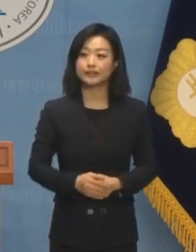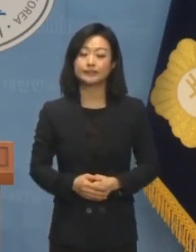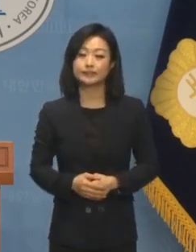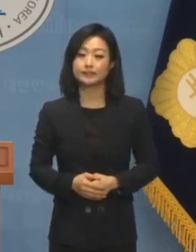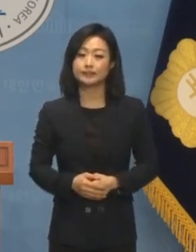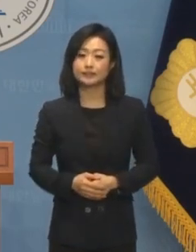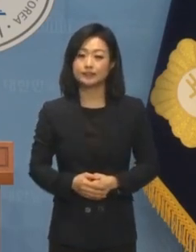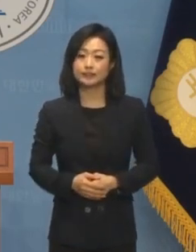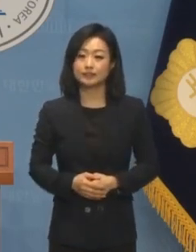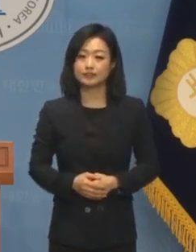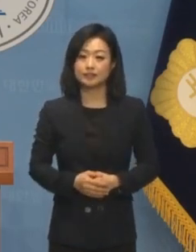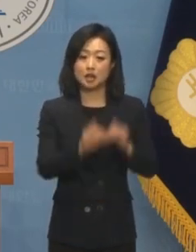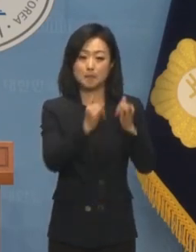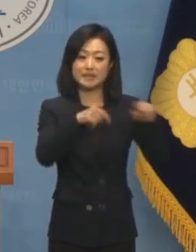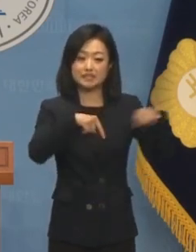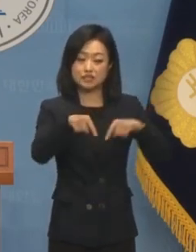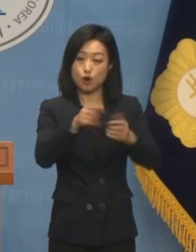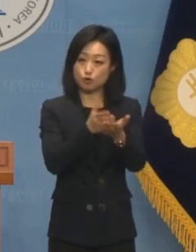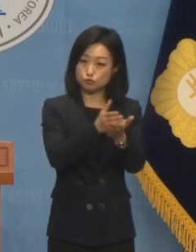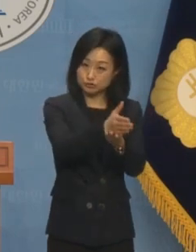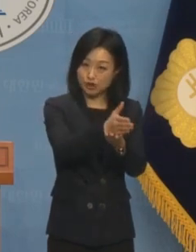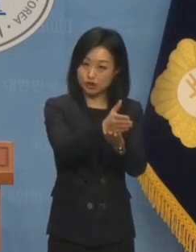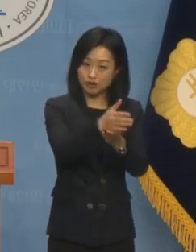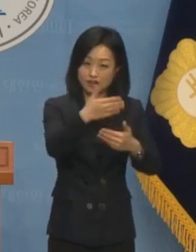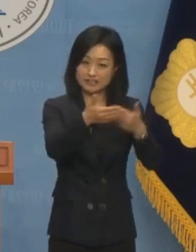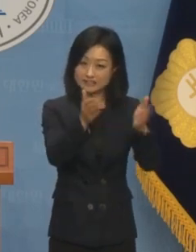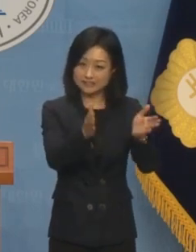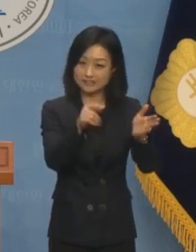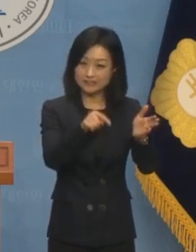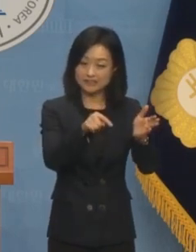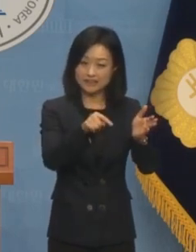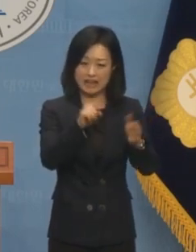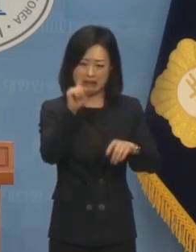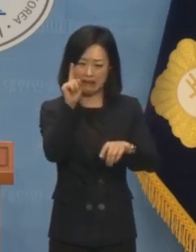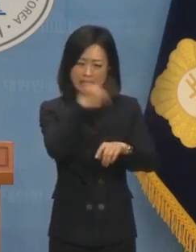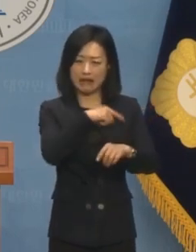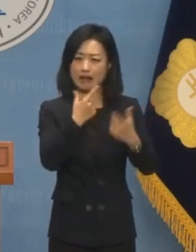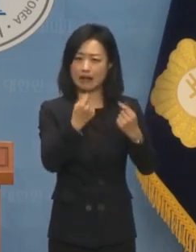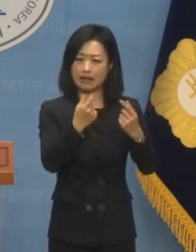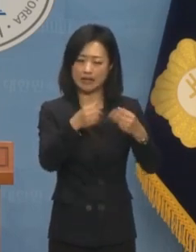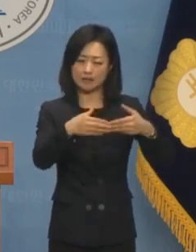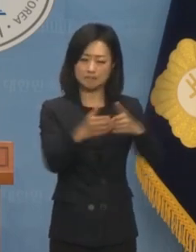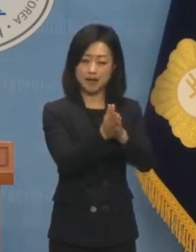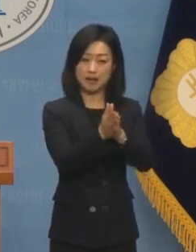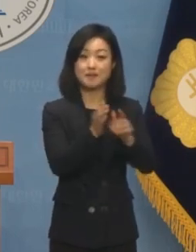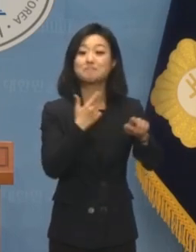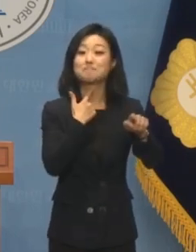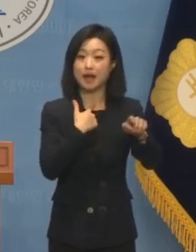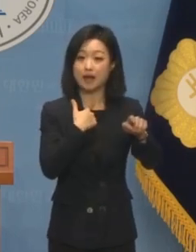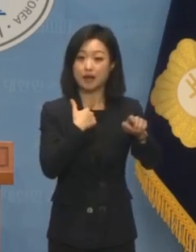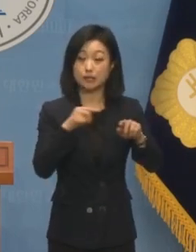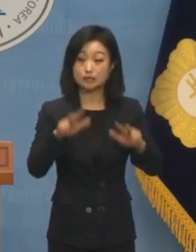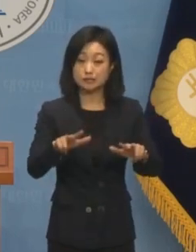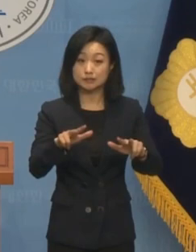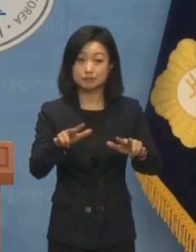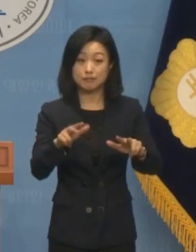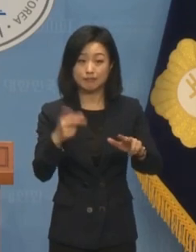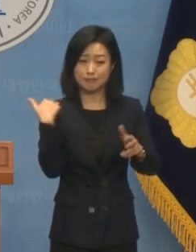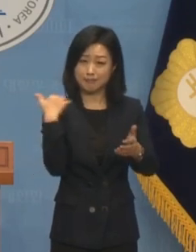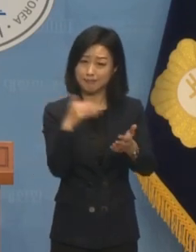합니다 민정수 석실이 만약의 근원이라 되는 듯 기능을 해체하고 서둘러 없애 놓고 이제와